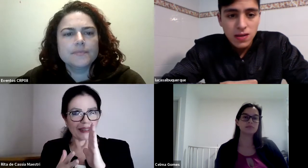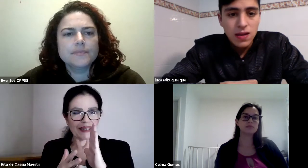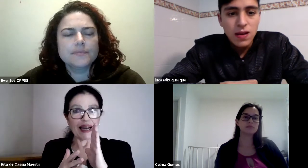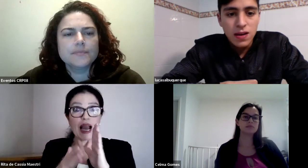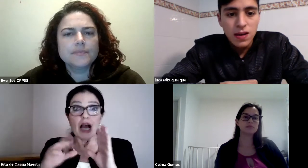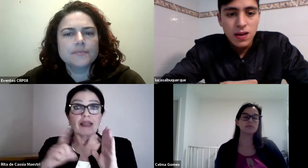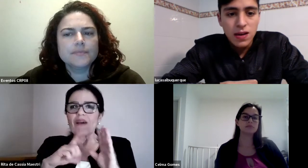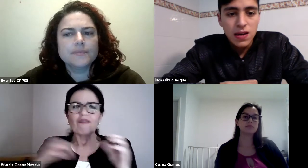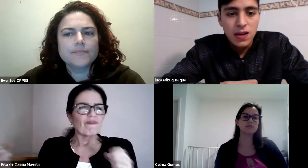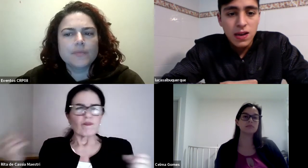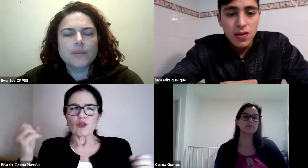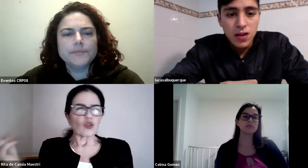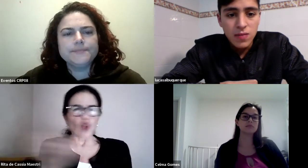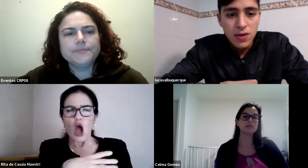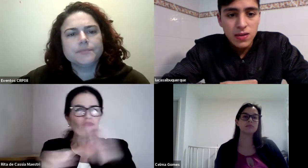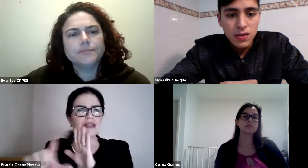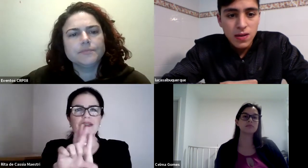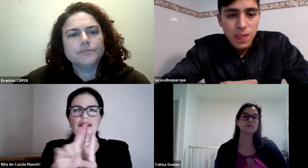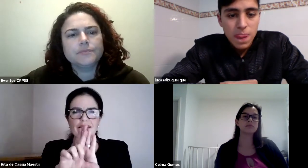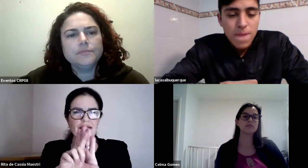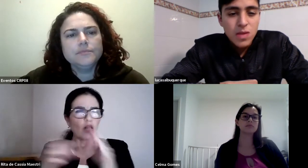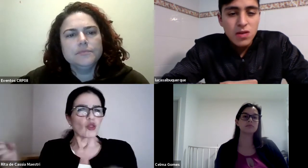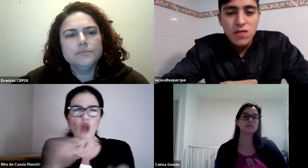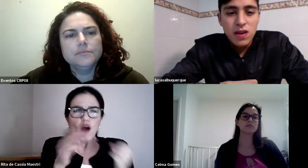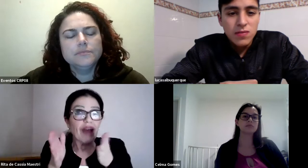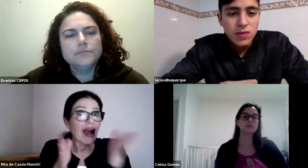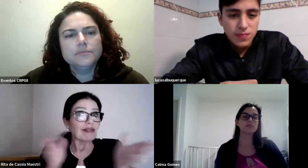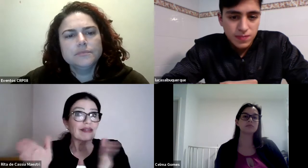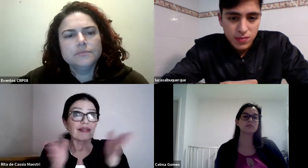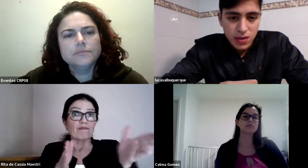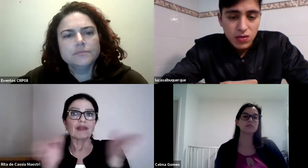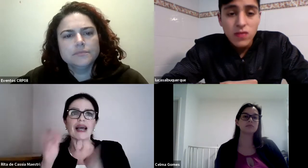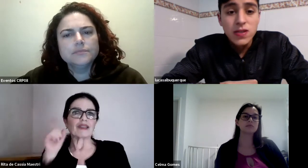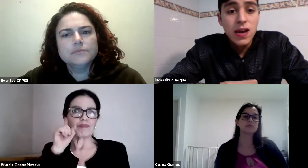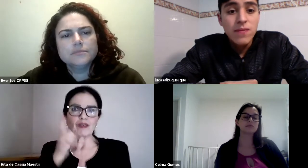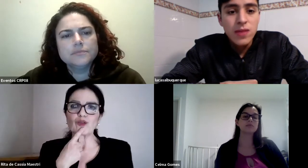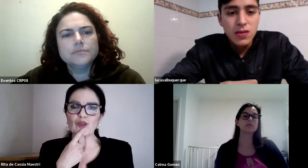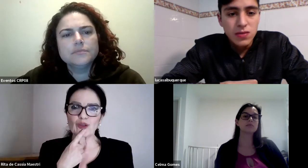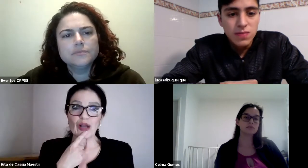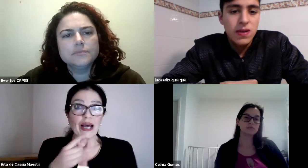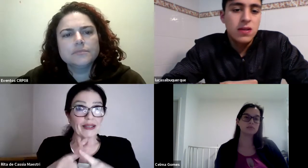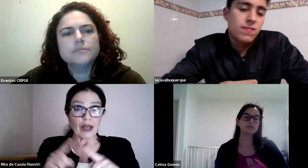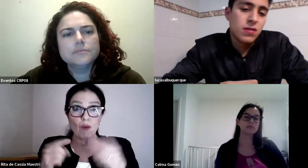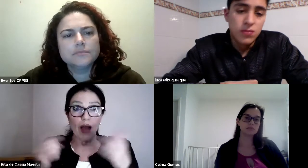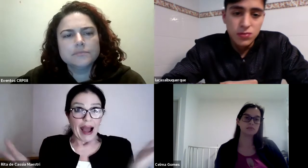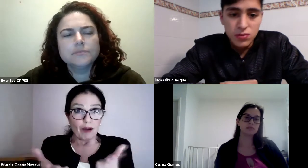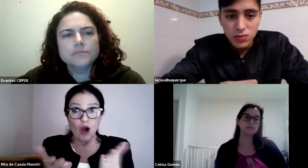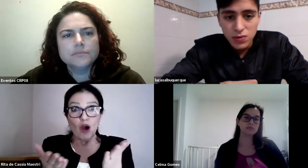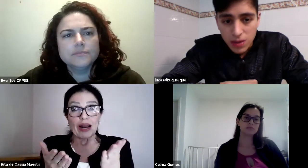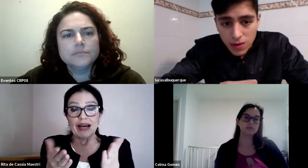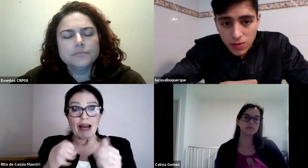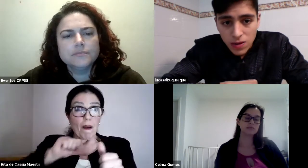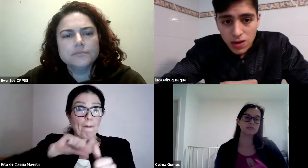Após, né, a lei de Libras, nós tivemos novos caminhos para o